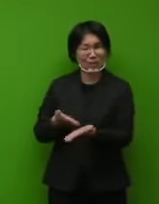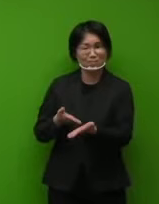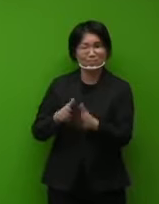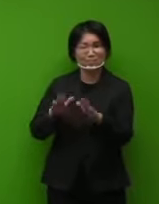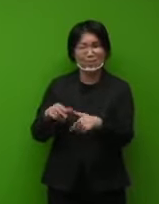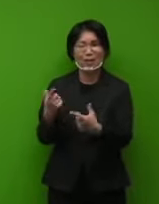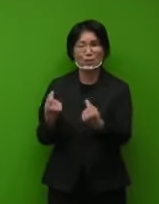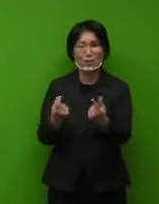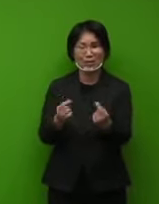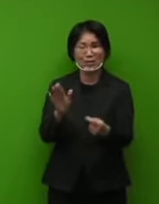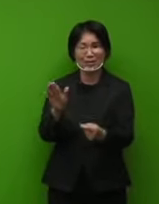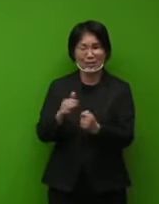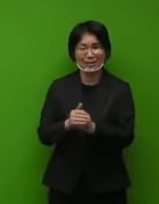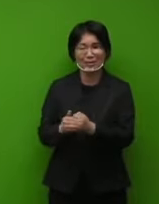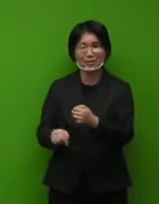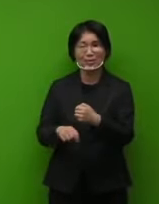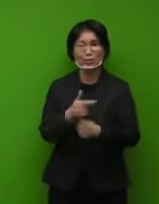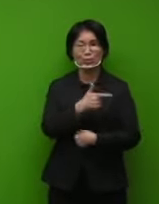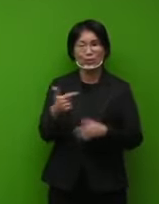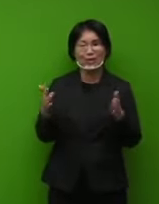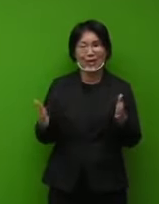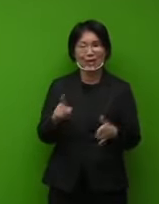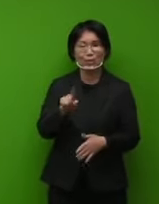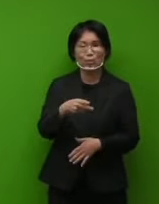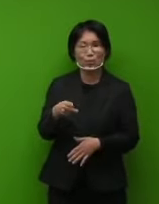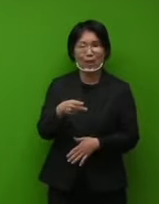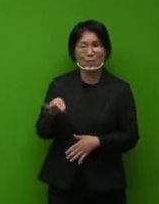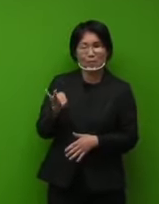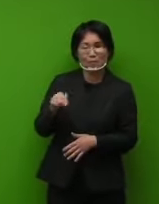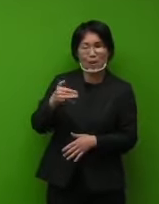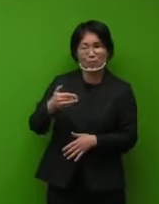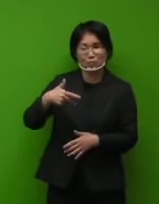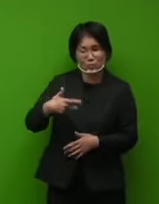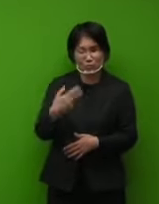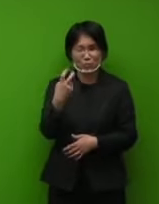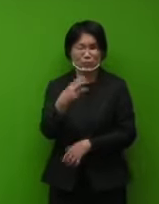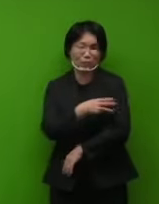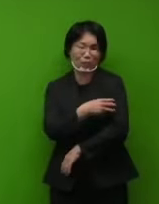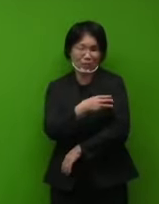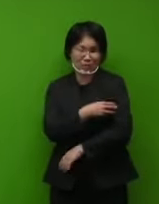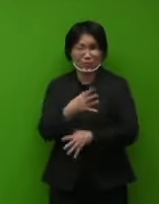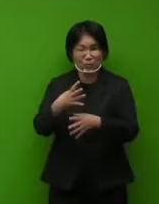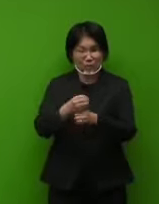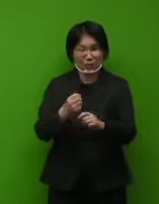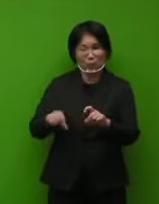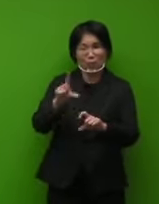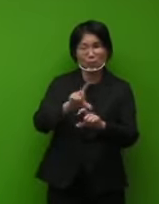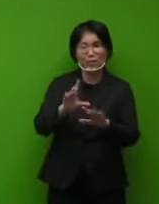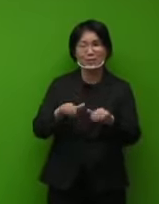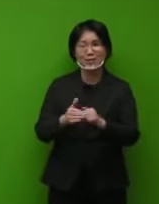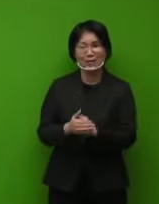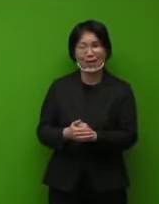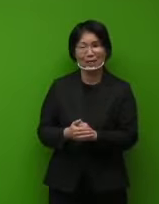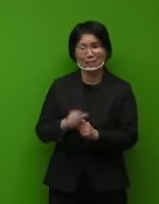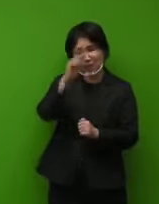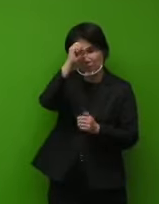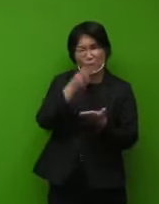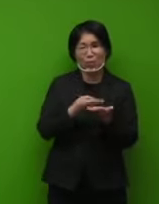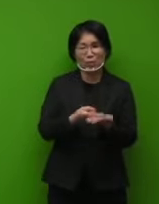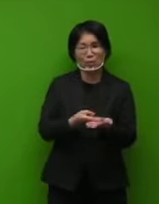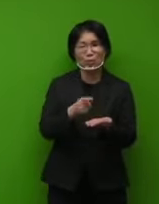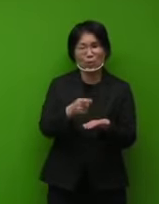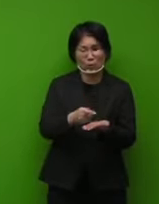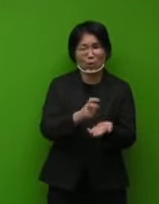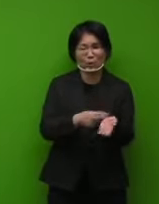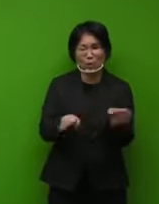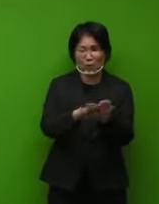ございます。6日間のノババックス接種日記は追加をしております。次のページお願いします。病床も各医療機